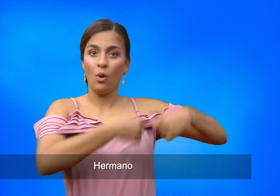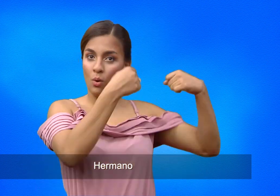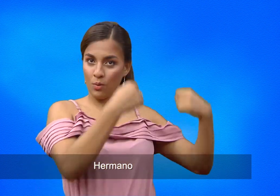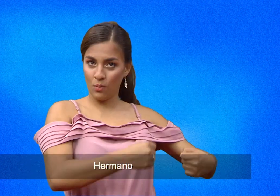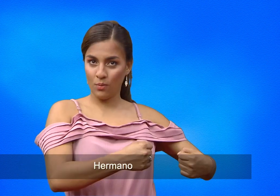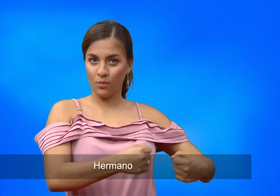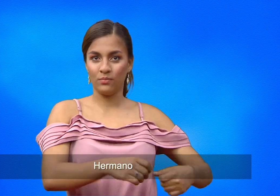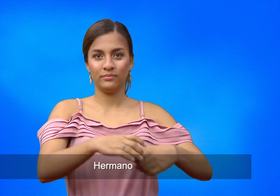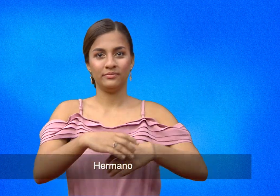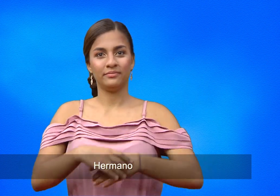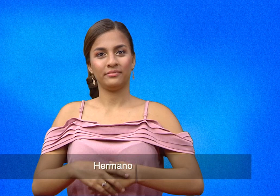hermano